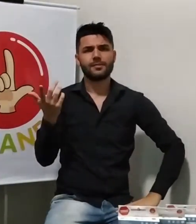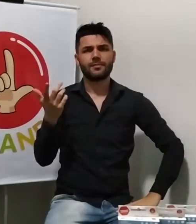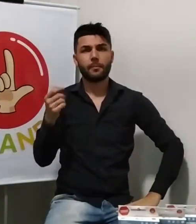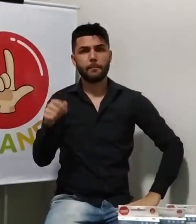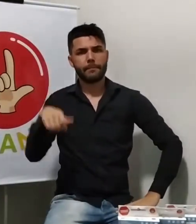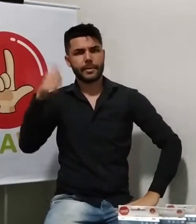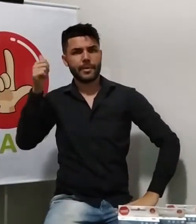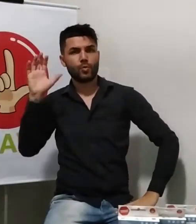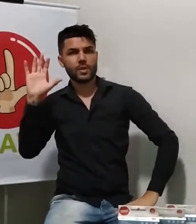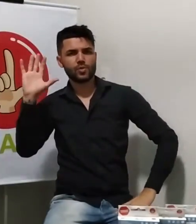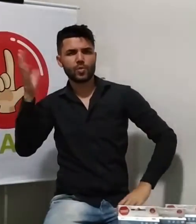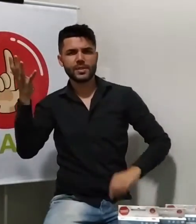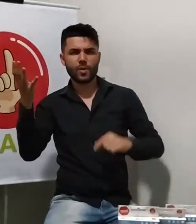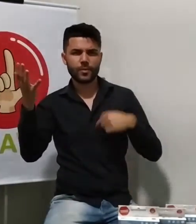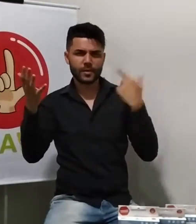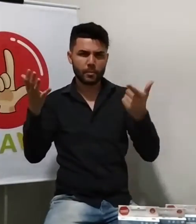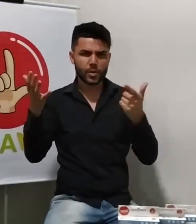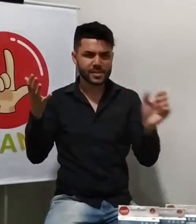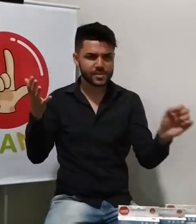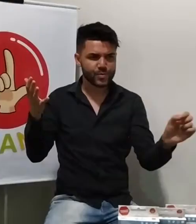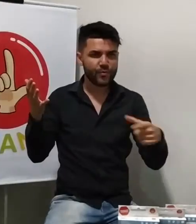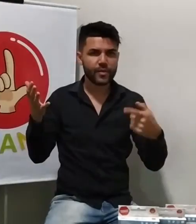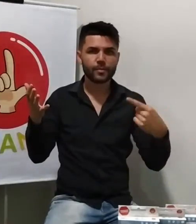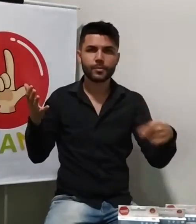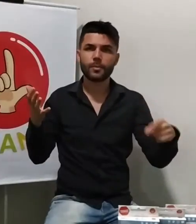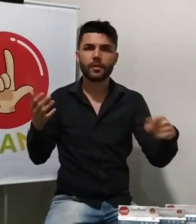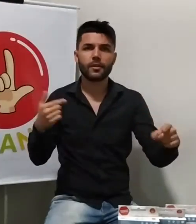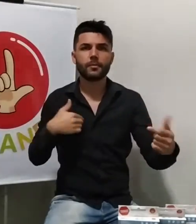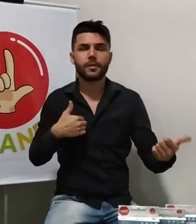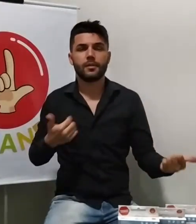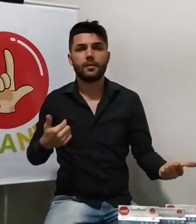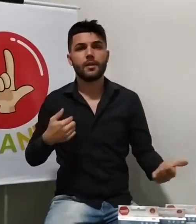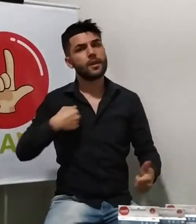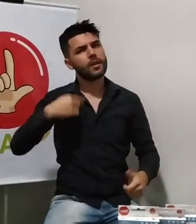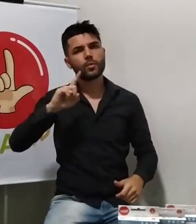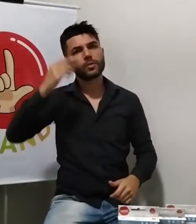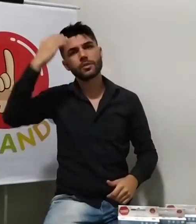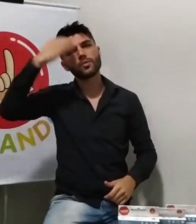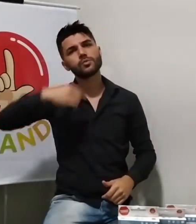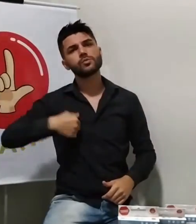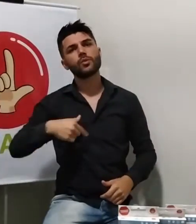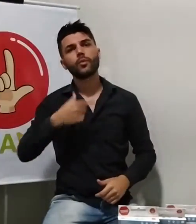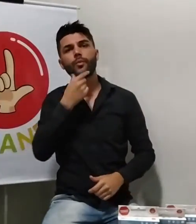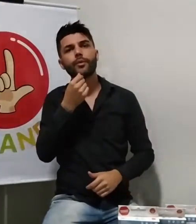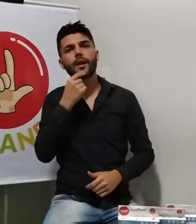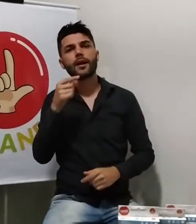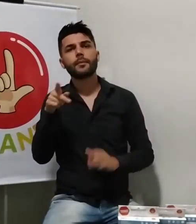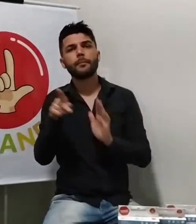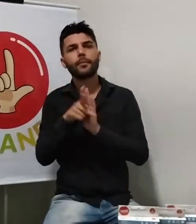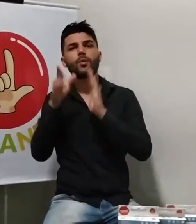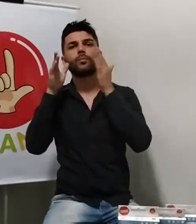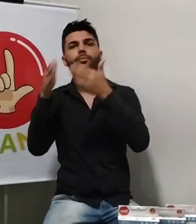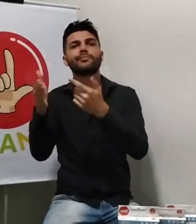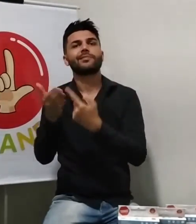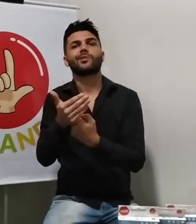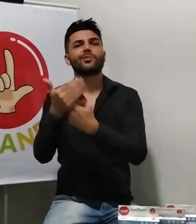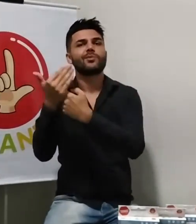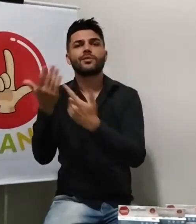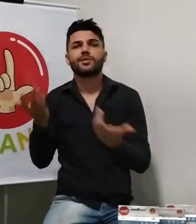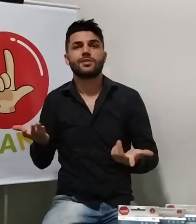o problema. E eu sempre gostei de pensar o contrário. Já que eu não sou um cara de tecnologia, eu sempre acho que a solução ela é sempre possível. Você só precisa encontrar o problema. Só